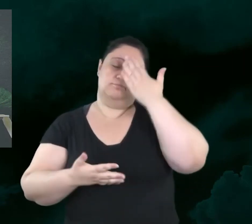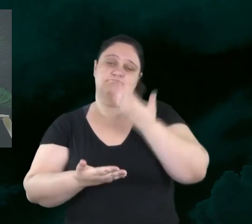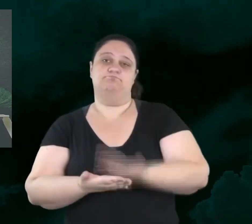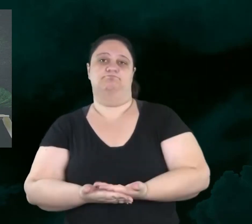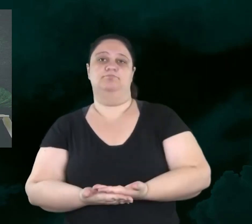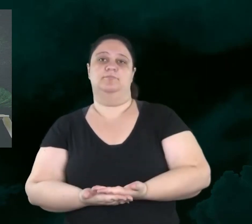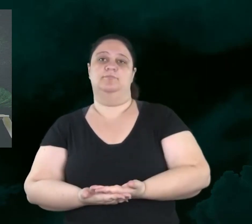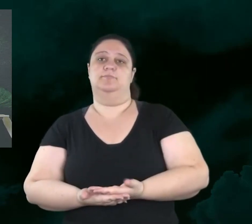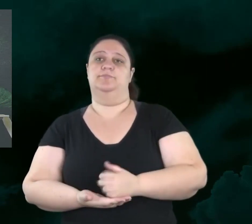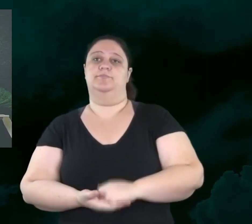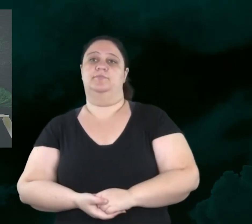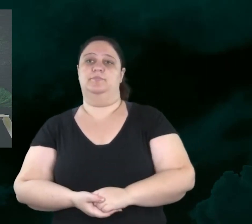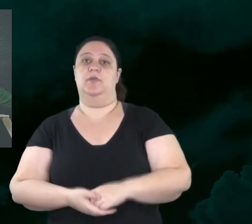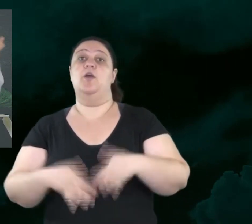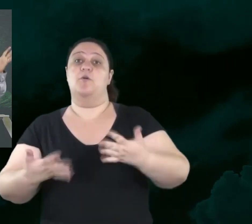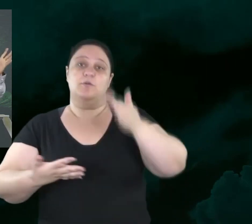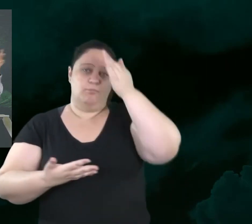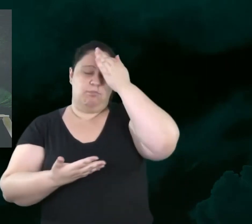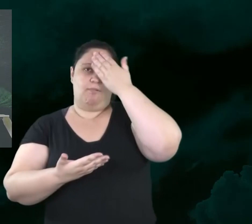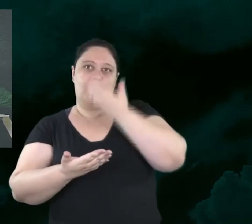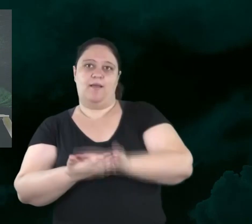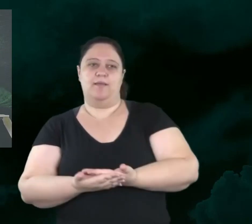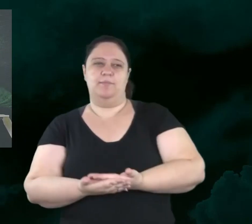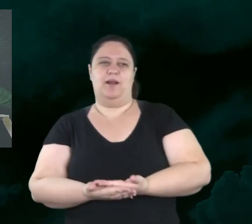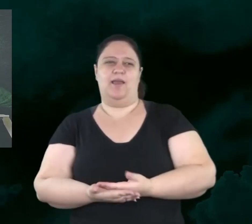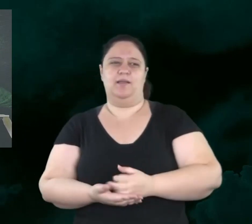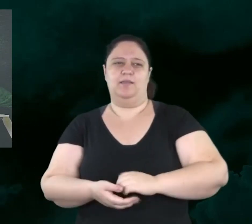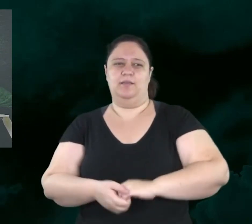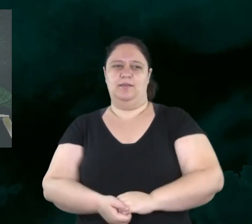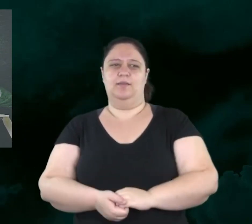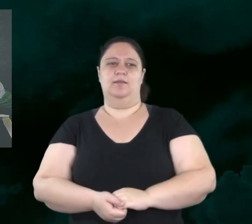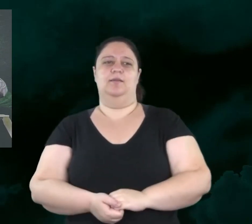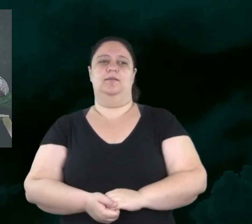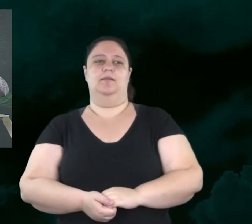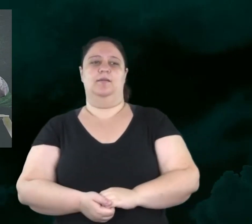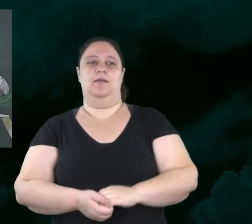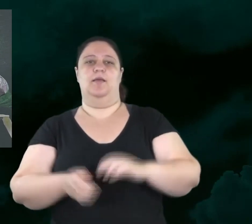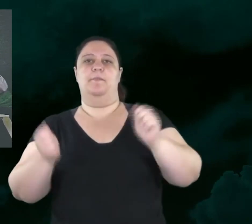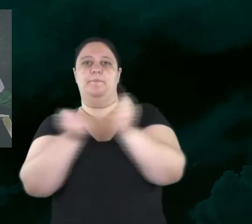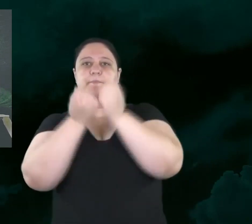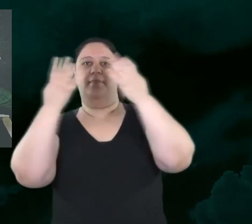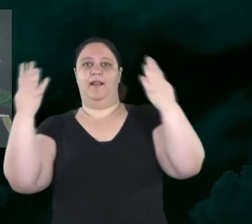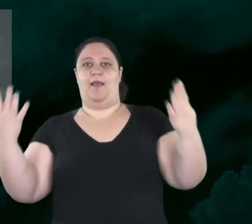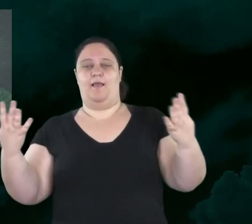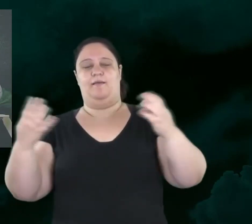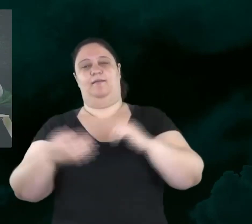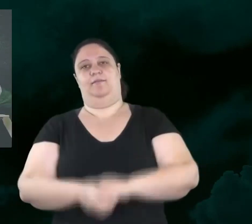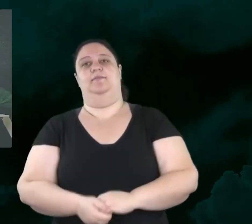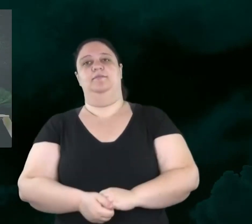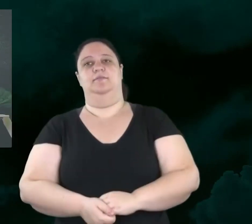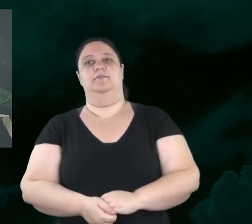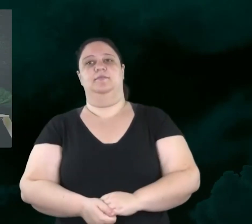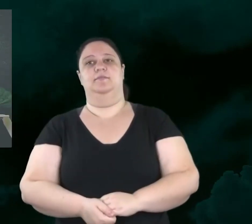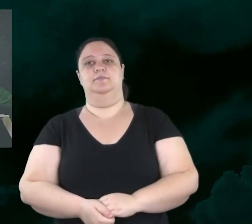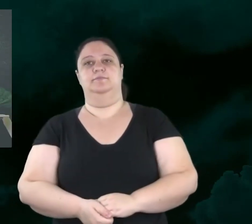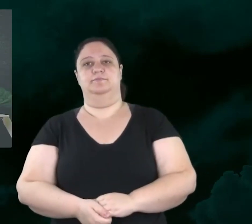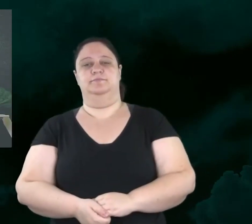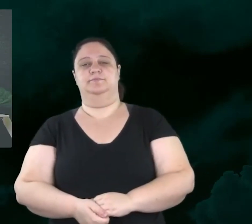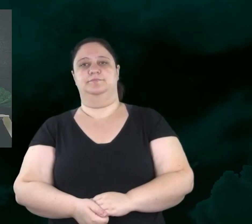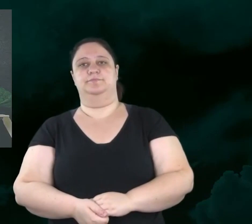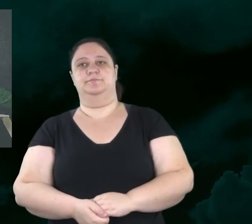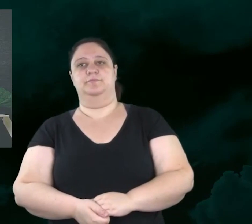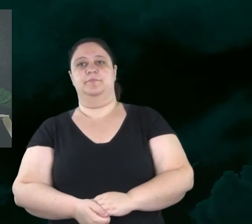ato de crer faz milagre. O ato de crer traz coisas grandiosas, traz mudanças na sua